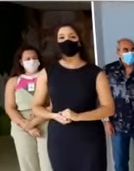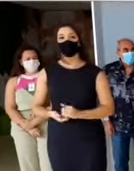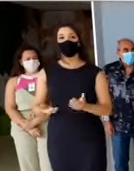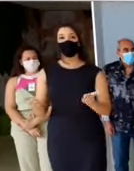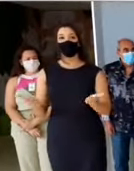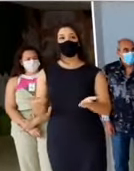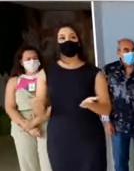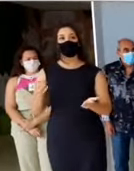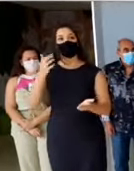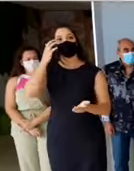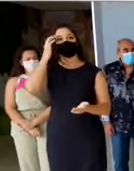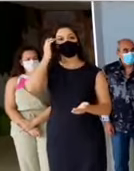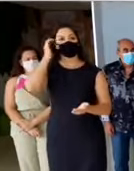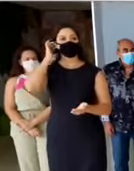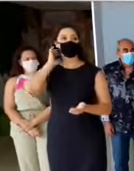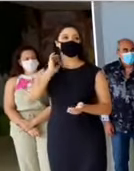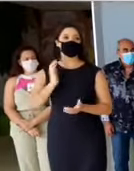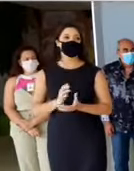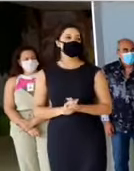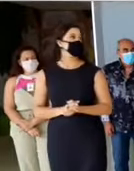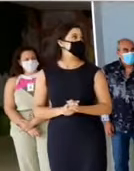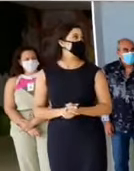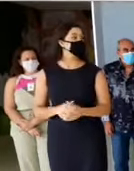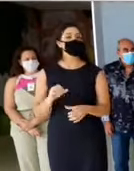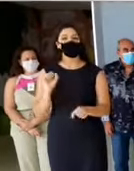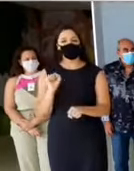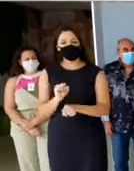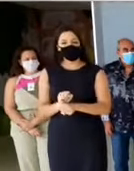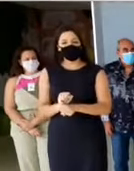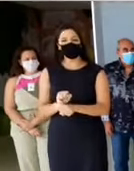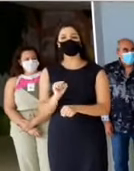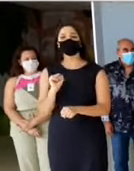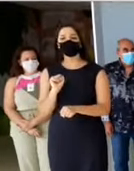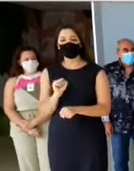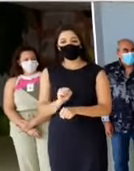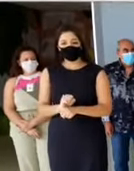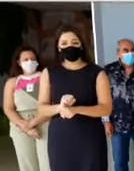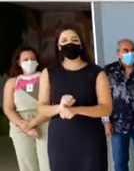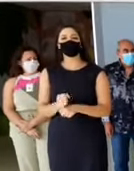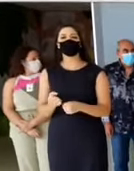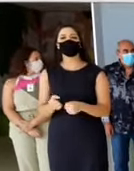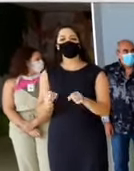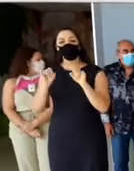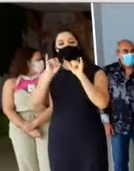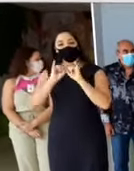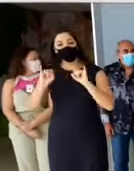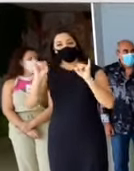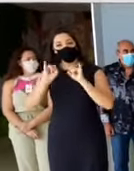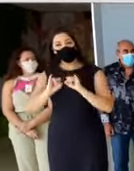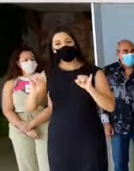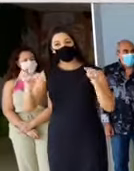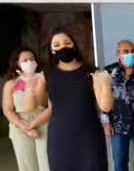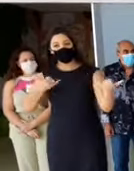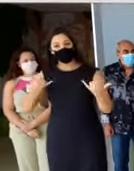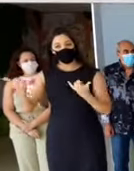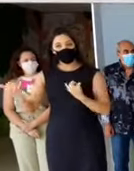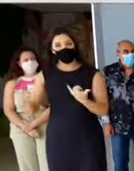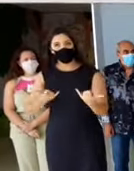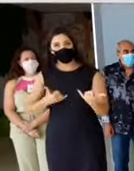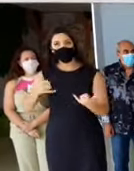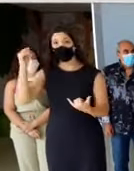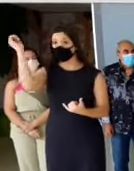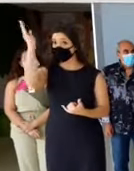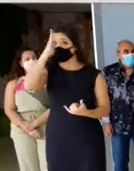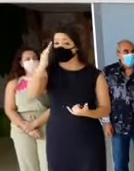Agora, é aguardar, professor. Tenho informações que o